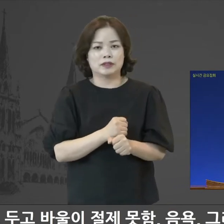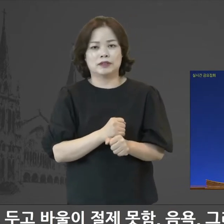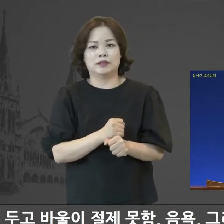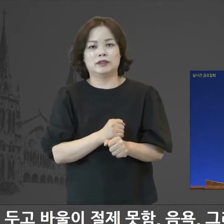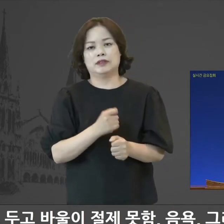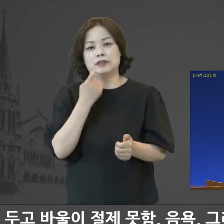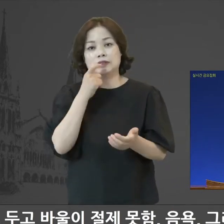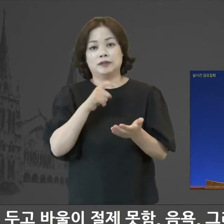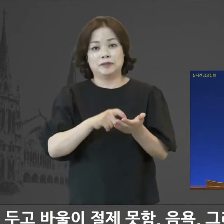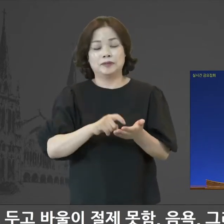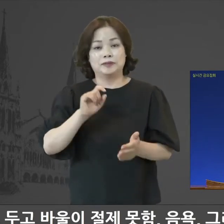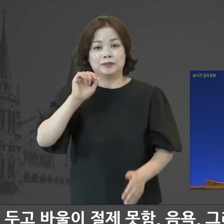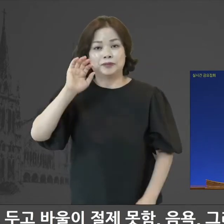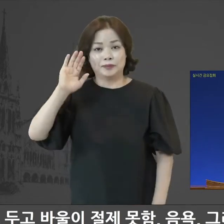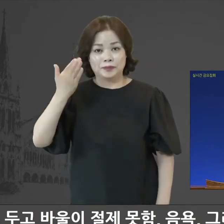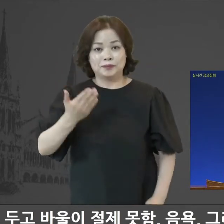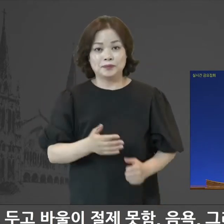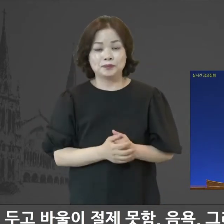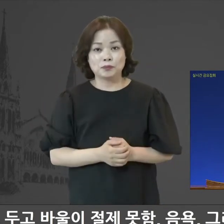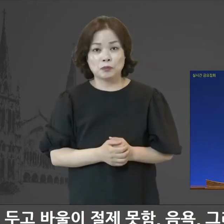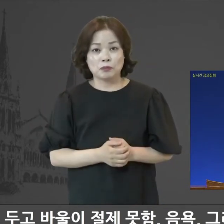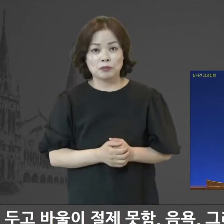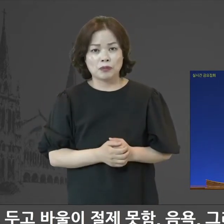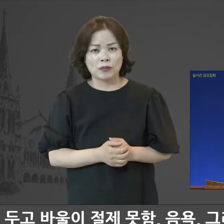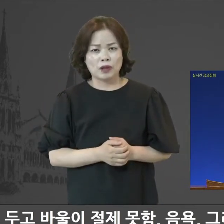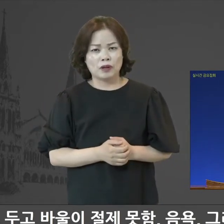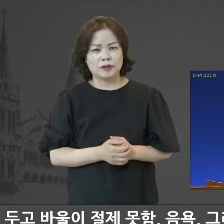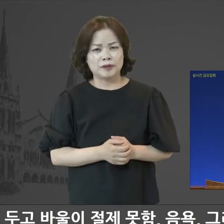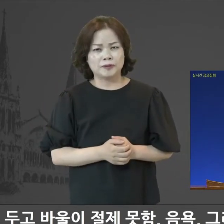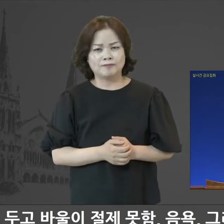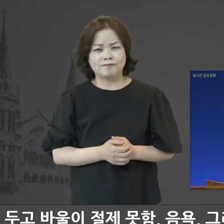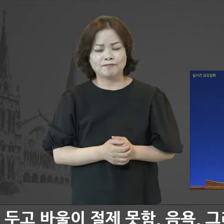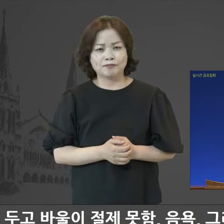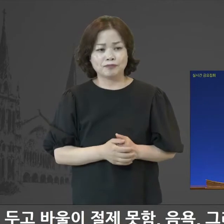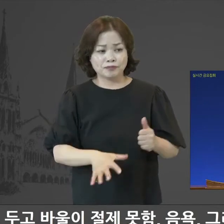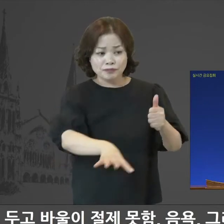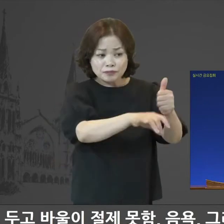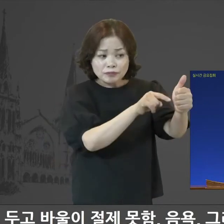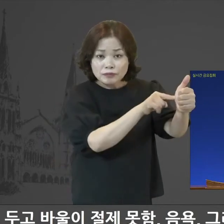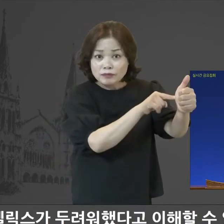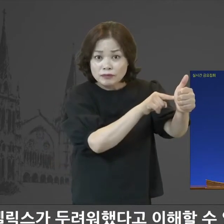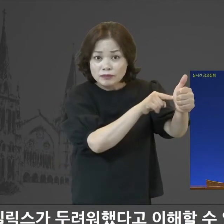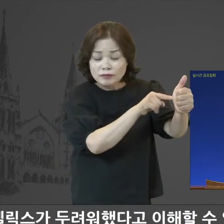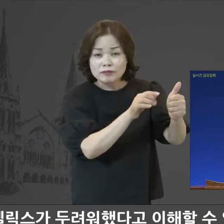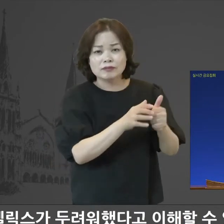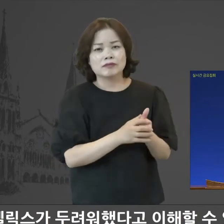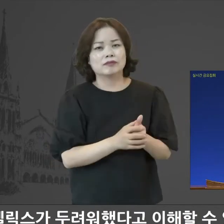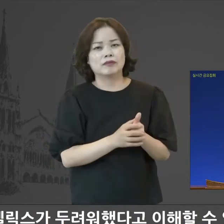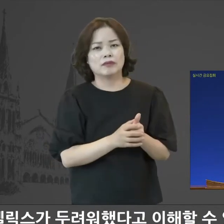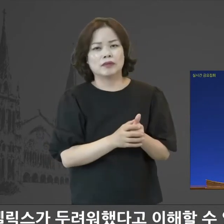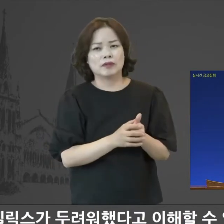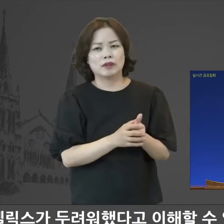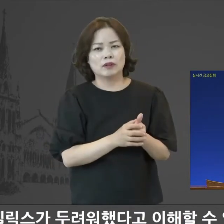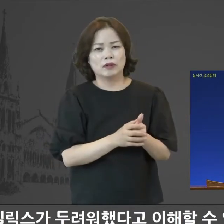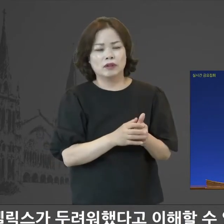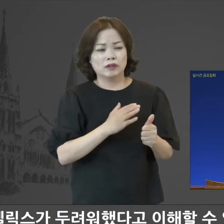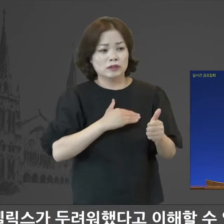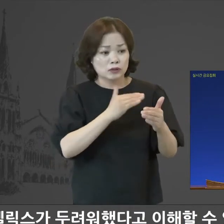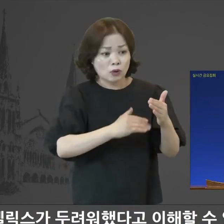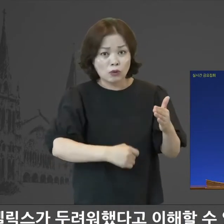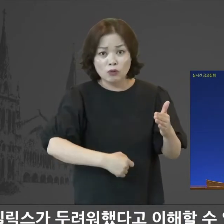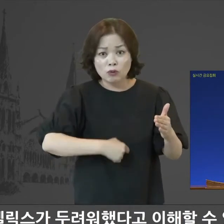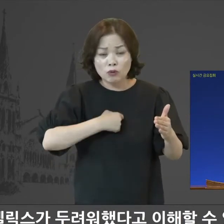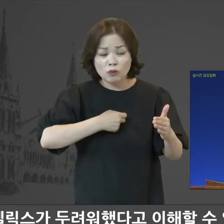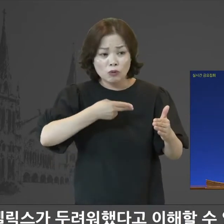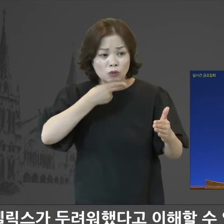있습니다. 근데 그걸 떠나서 벨릭스 자신은 공의롭지도 못하고